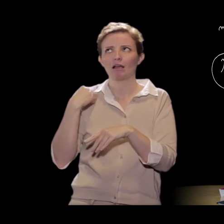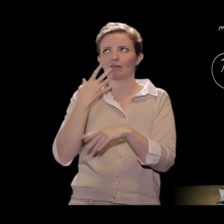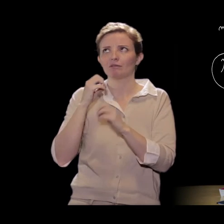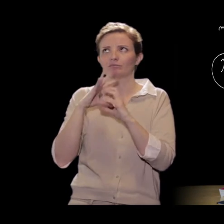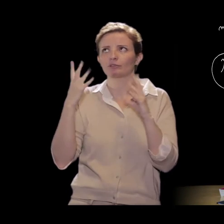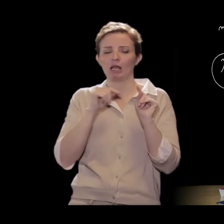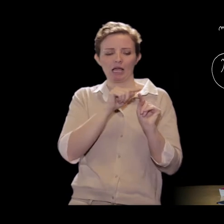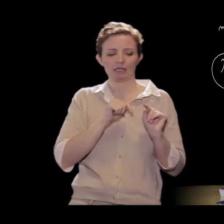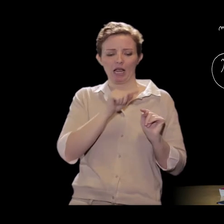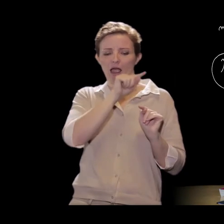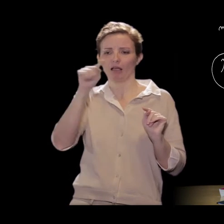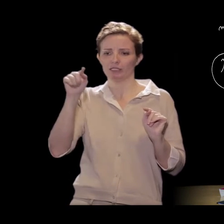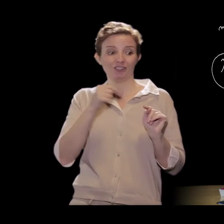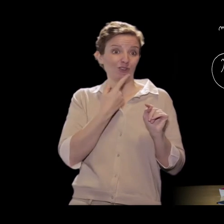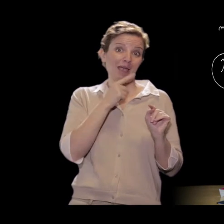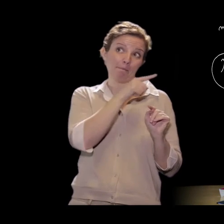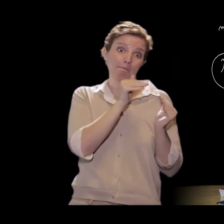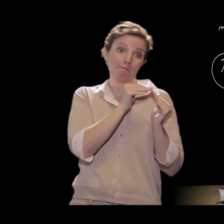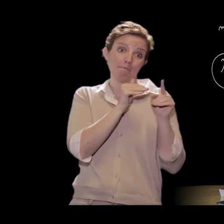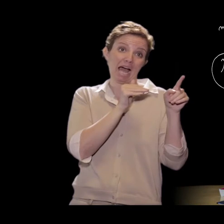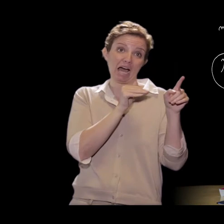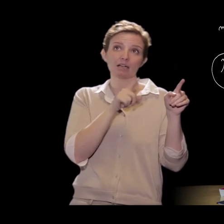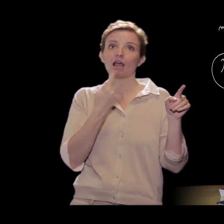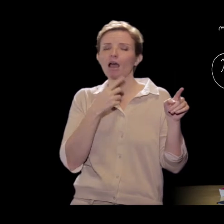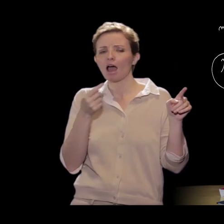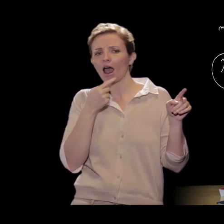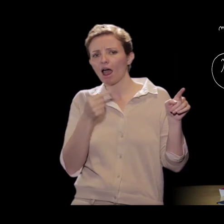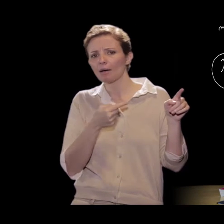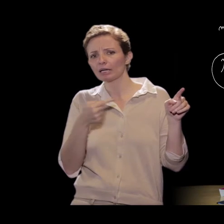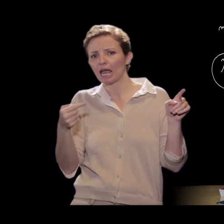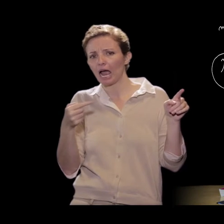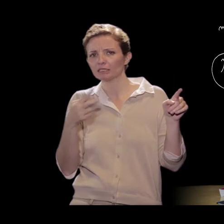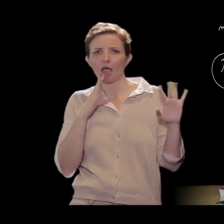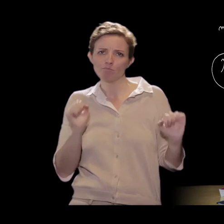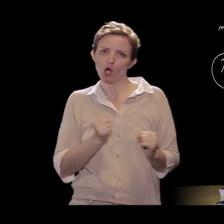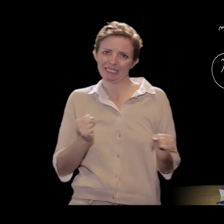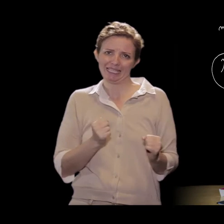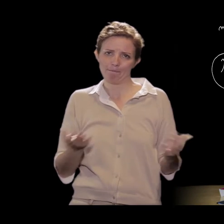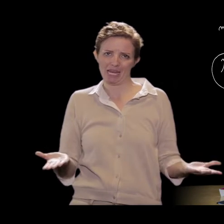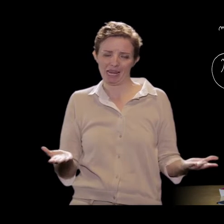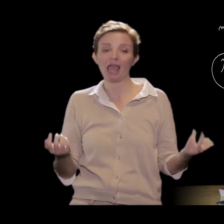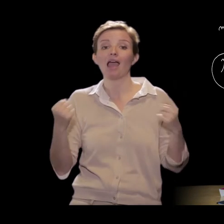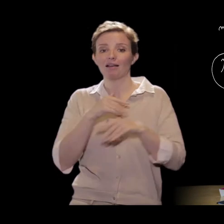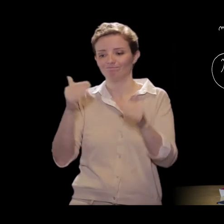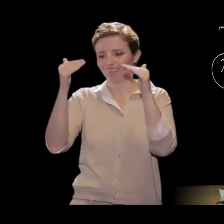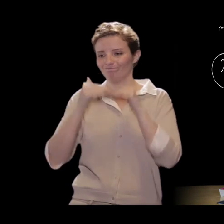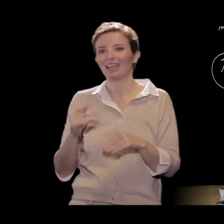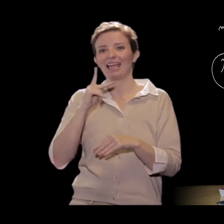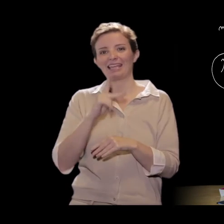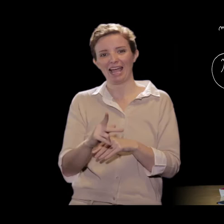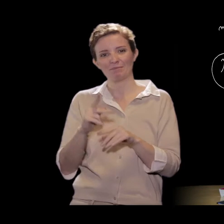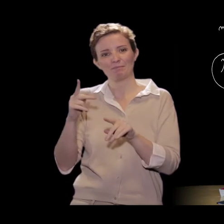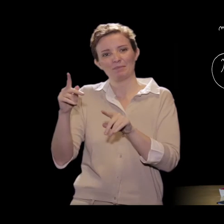che una radice di indice pari è minore di un numero negativo evidentemente mai se K invece è maggiore di